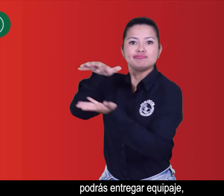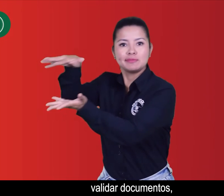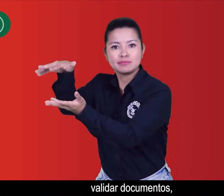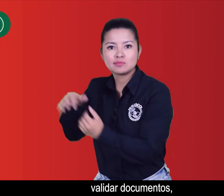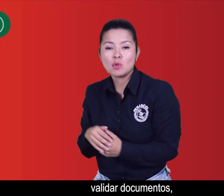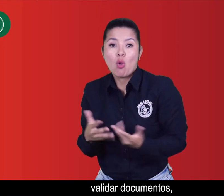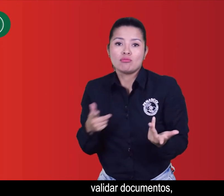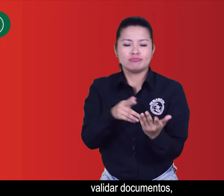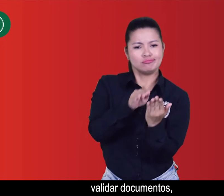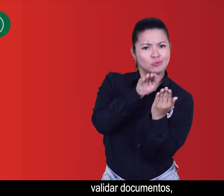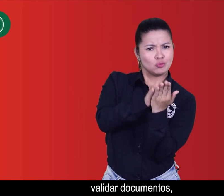balear documentos